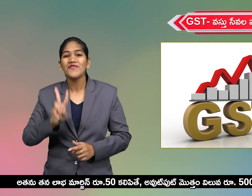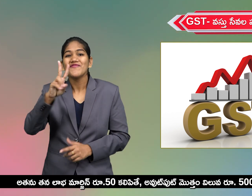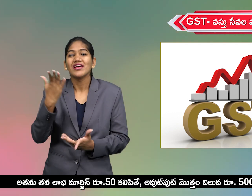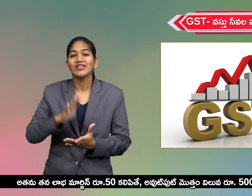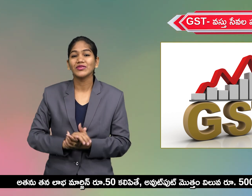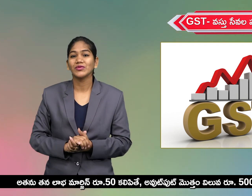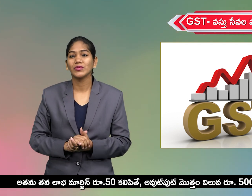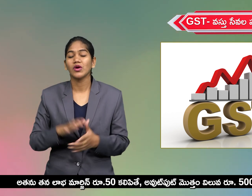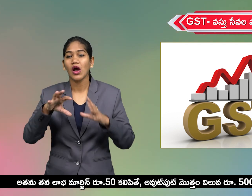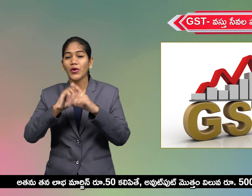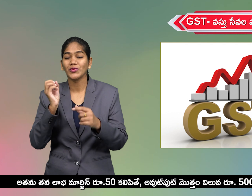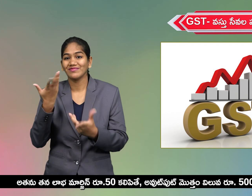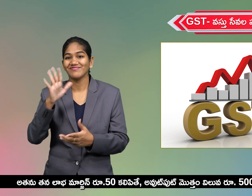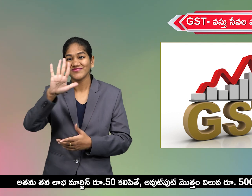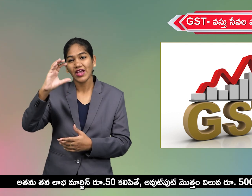విక్రయ ధర.